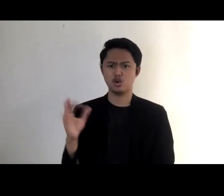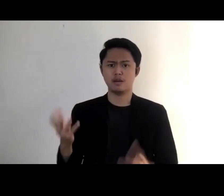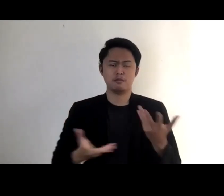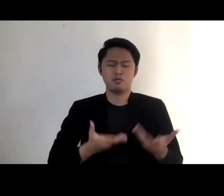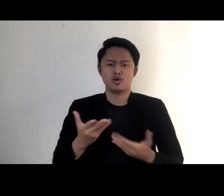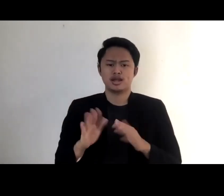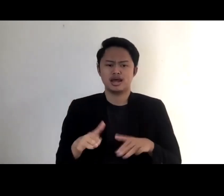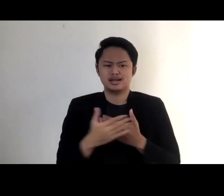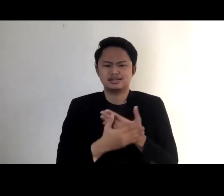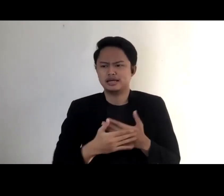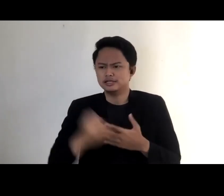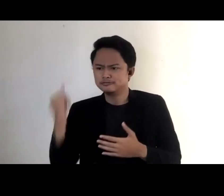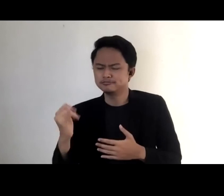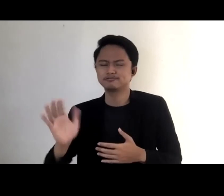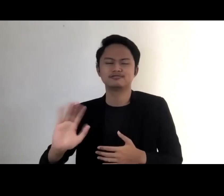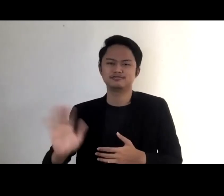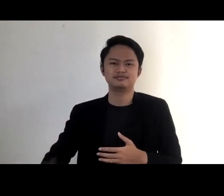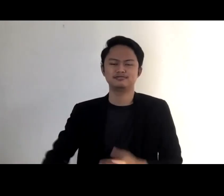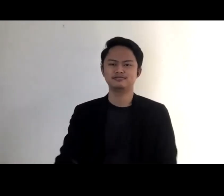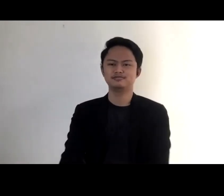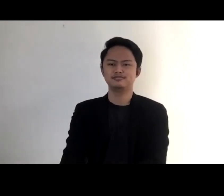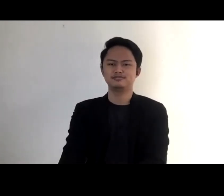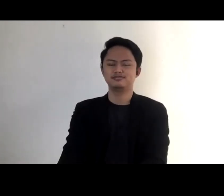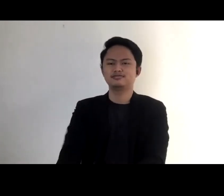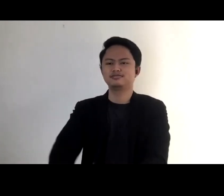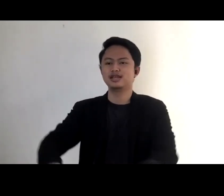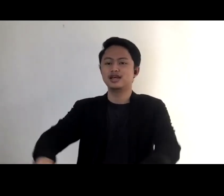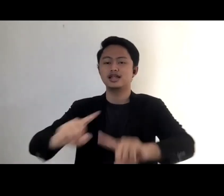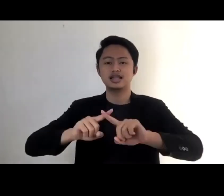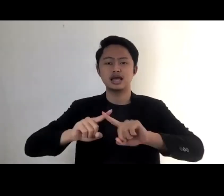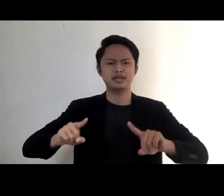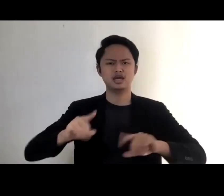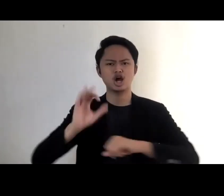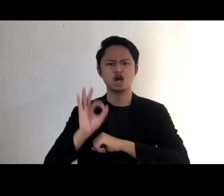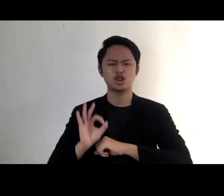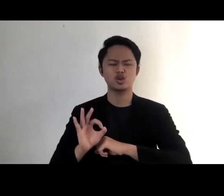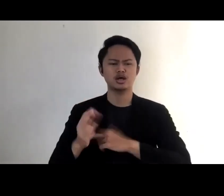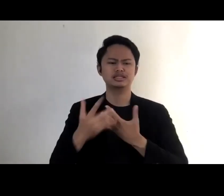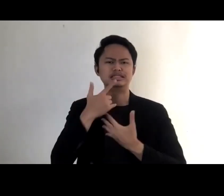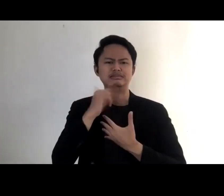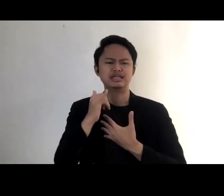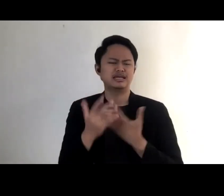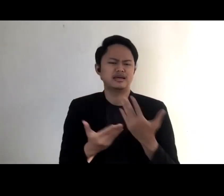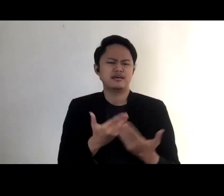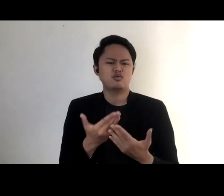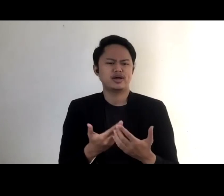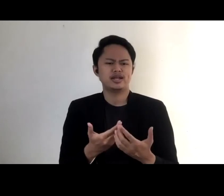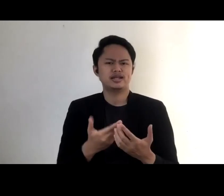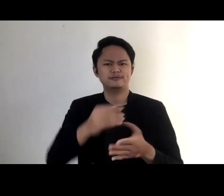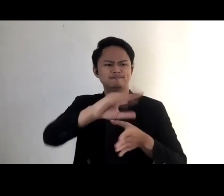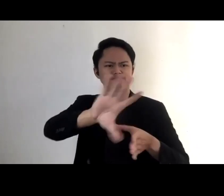pada anak, kita nggak menyalahkan ya, rasa cinta, rasa sayang. Tapi ini orang tua secara tidak langsung memberikan